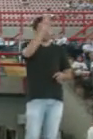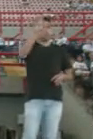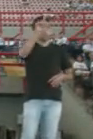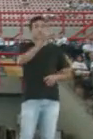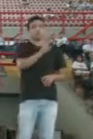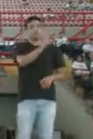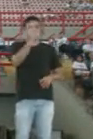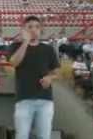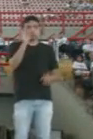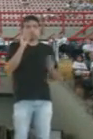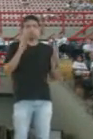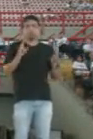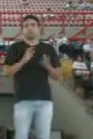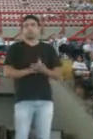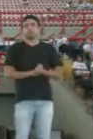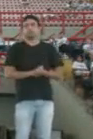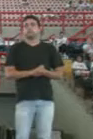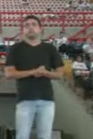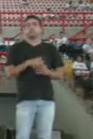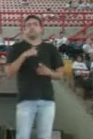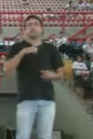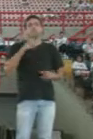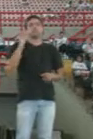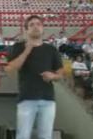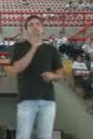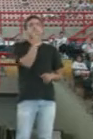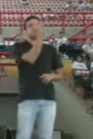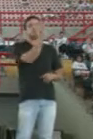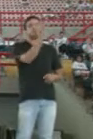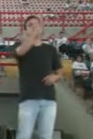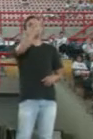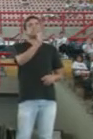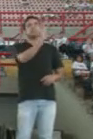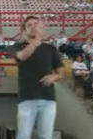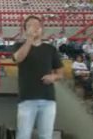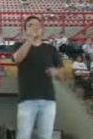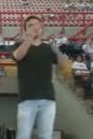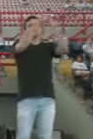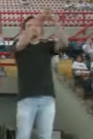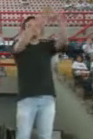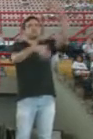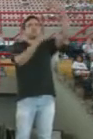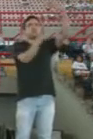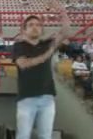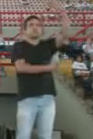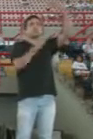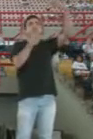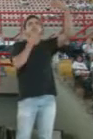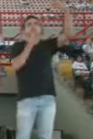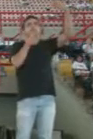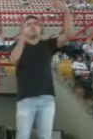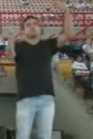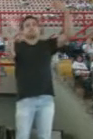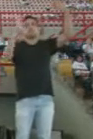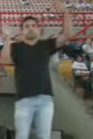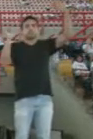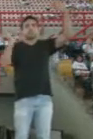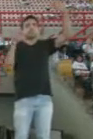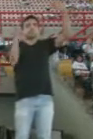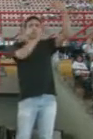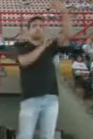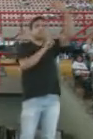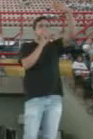literatura. Tá bom? Literatura. Aí você clica assim, literatura, aí aparece brasileira, inglesa, francesa.